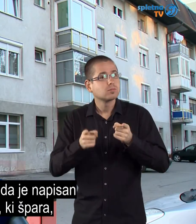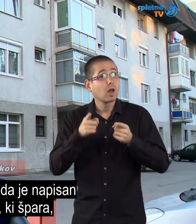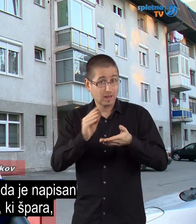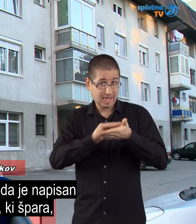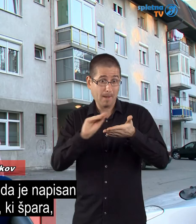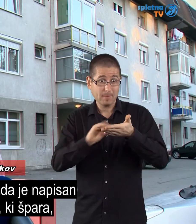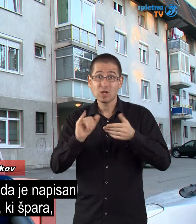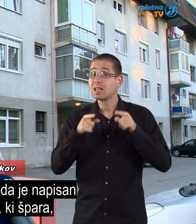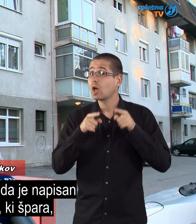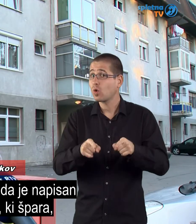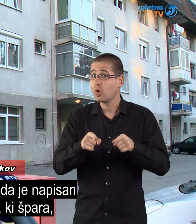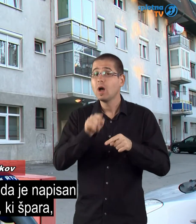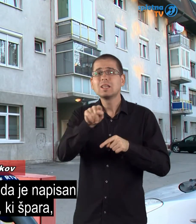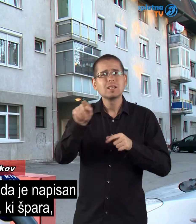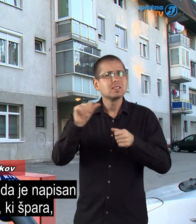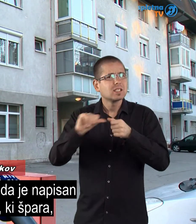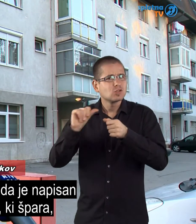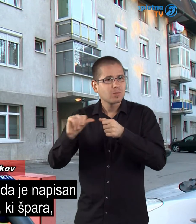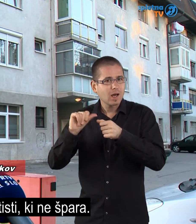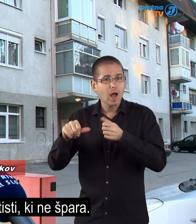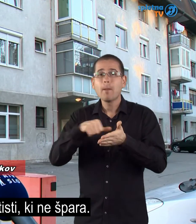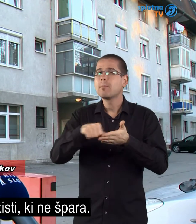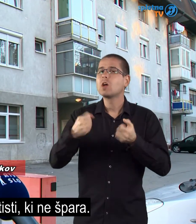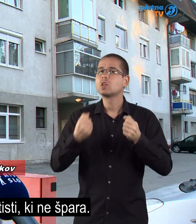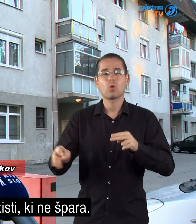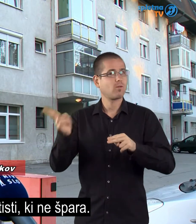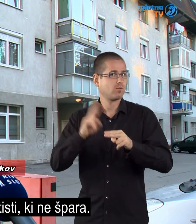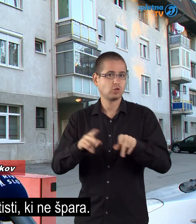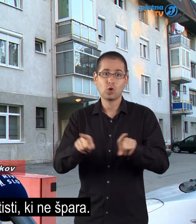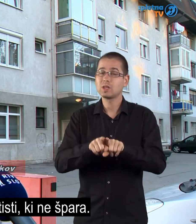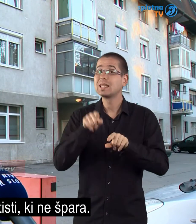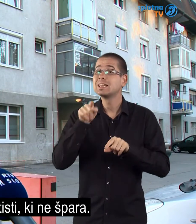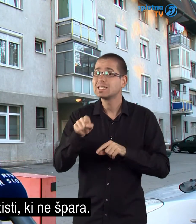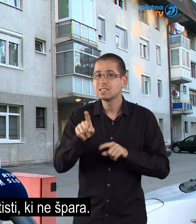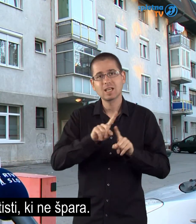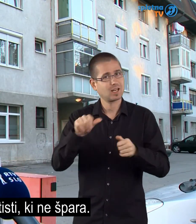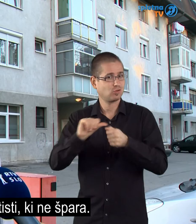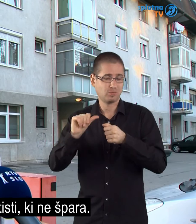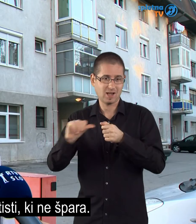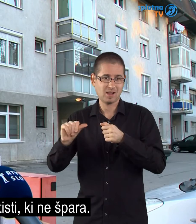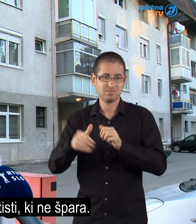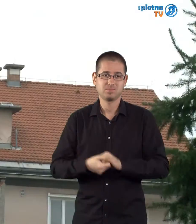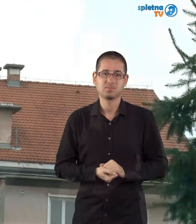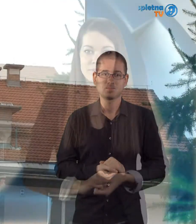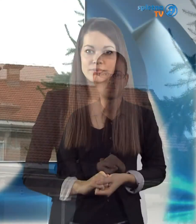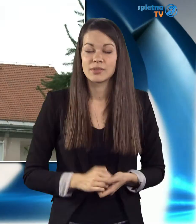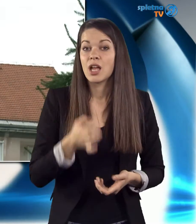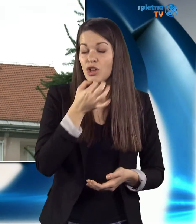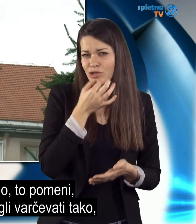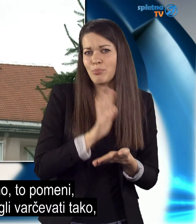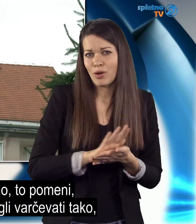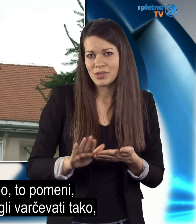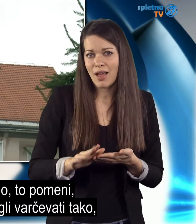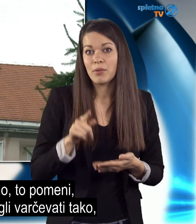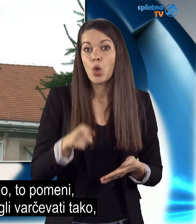je, da je napisan tako, da tisti, ki špara, plača zelo več kot tisti, ki ne špara.